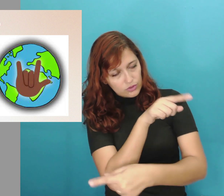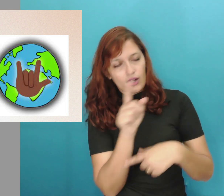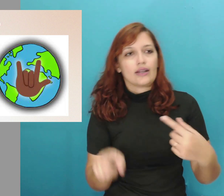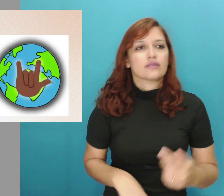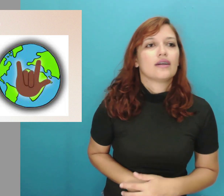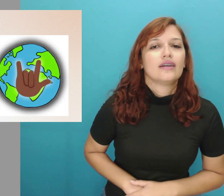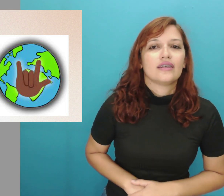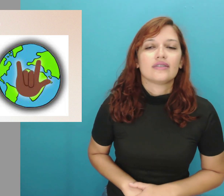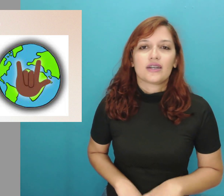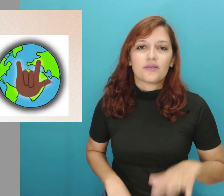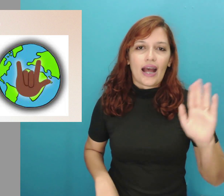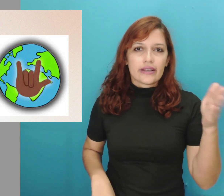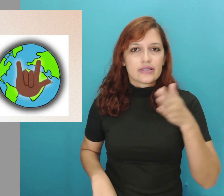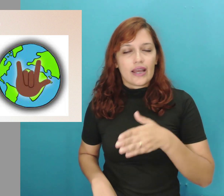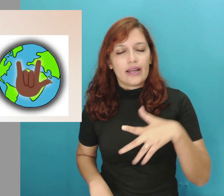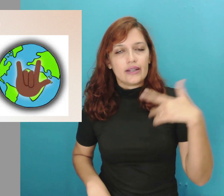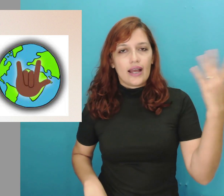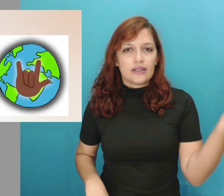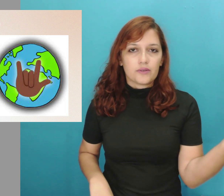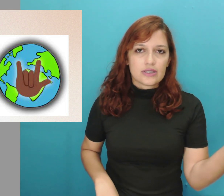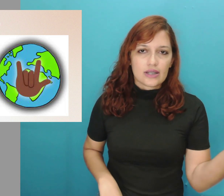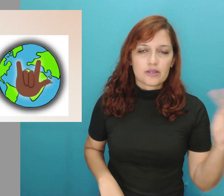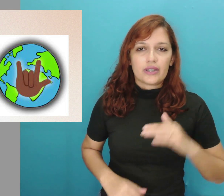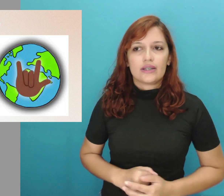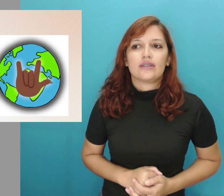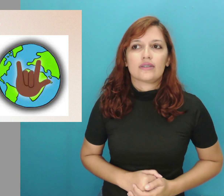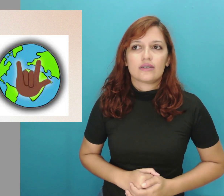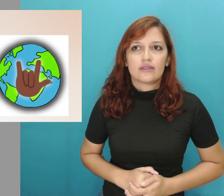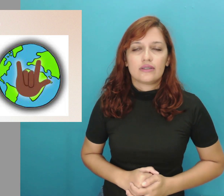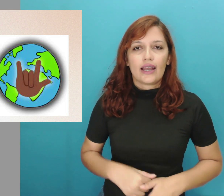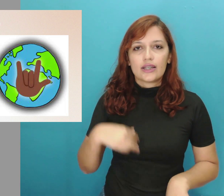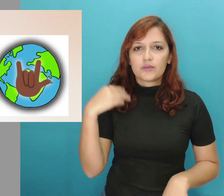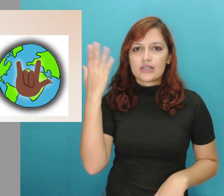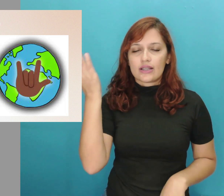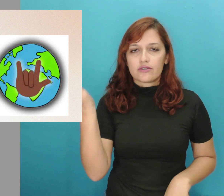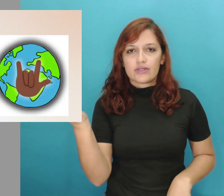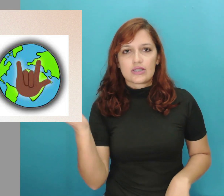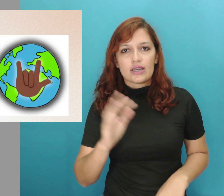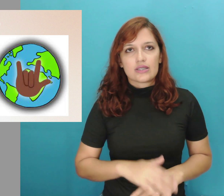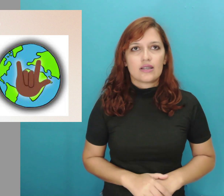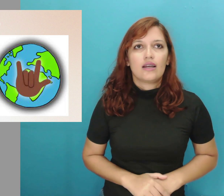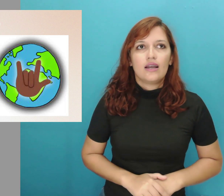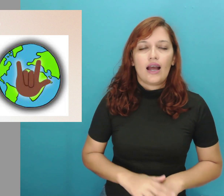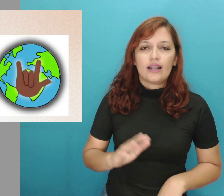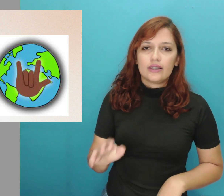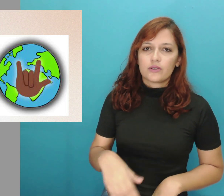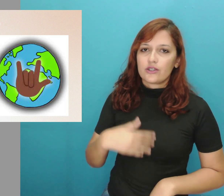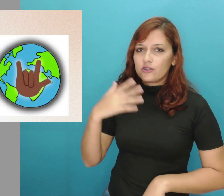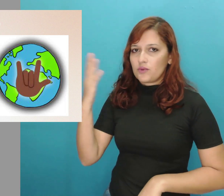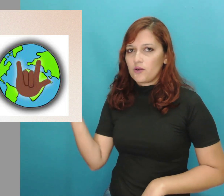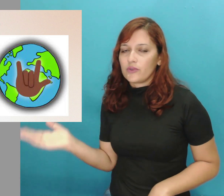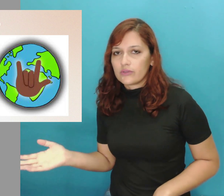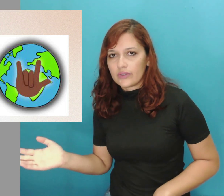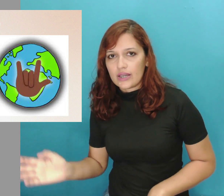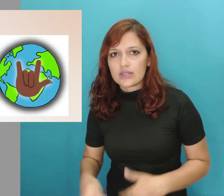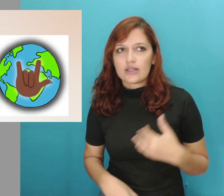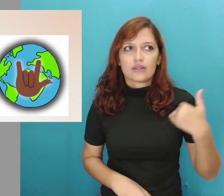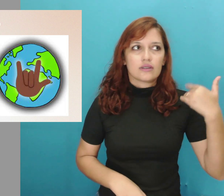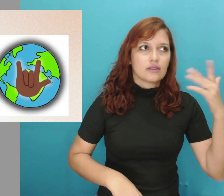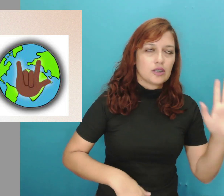trocado. Então, a ASL é a língua de sinais americana. Tem a língua de sinais francesa, a língua gestual portuguesa e por